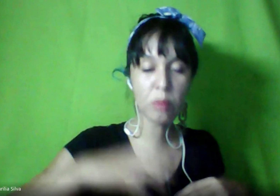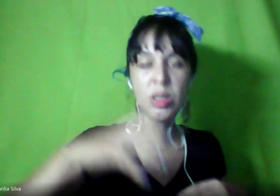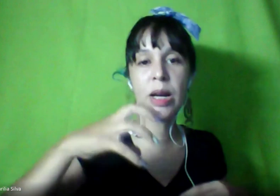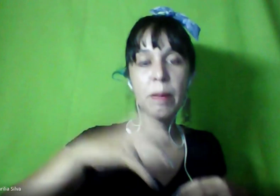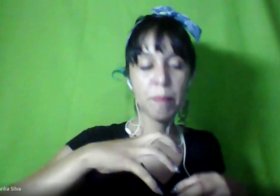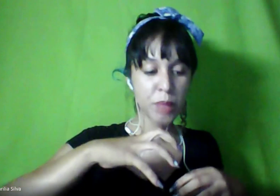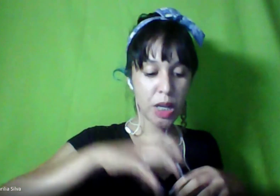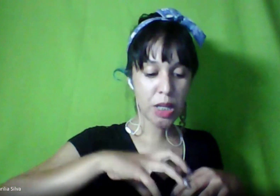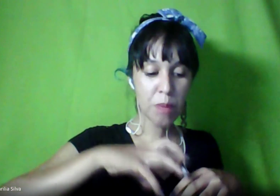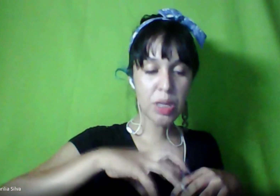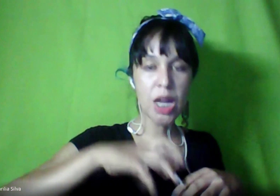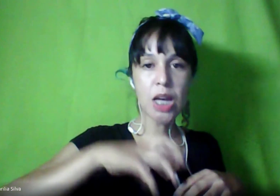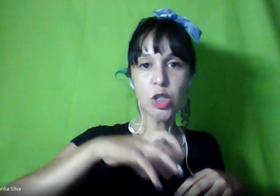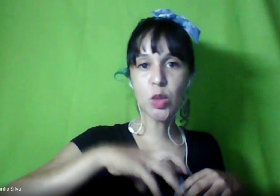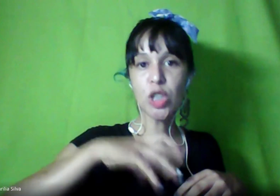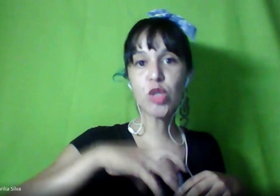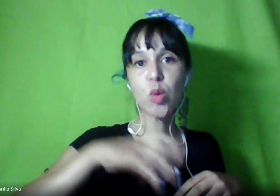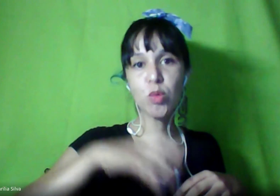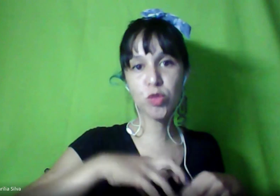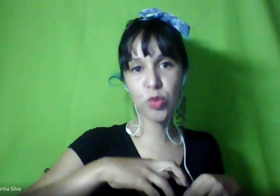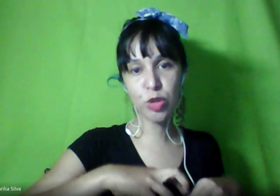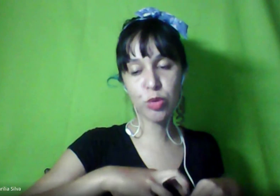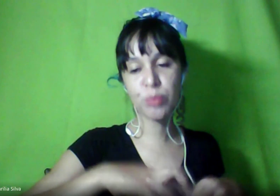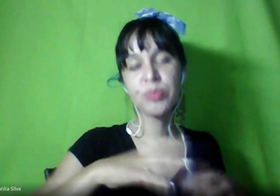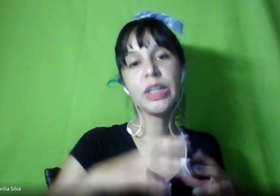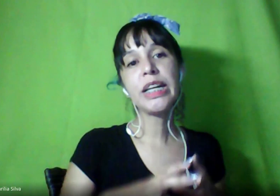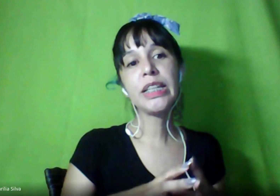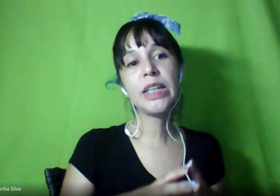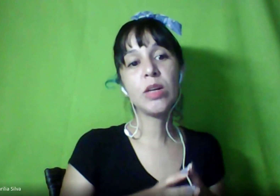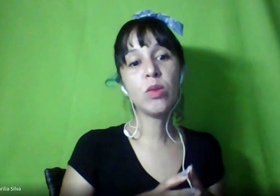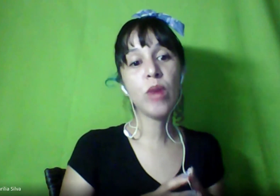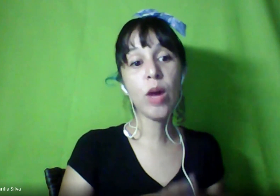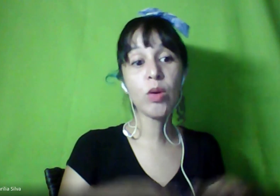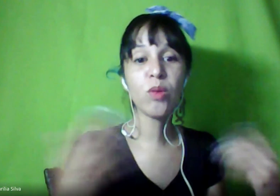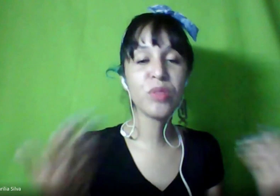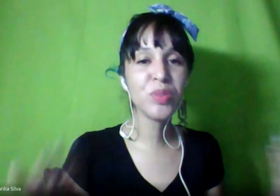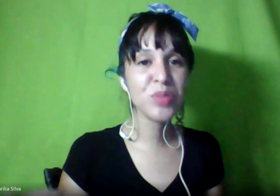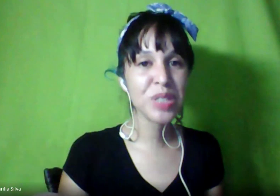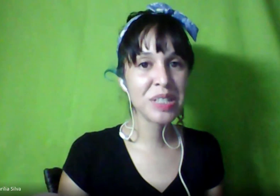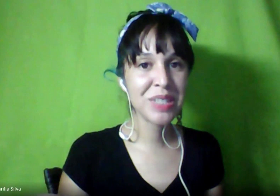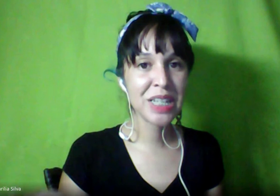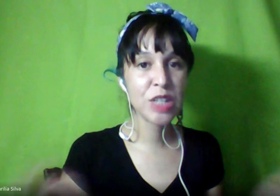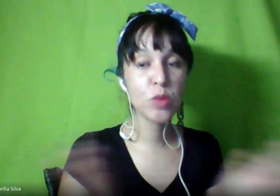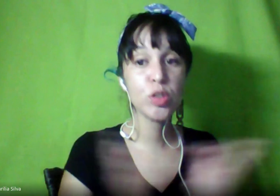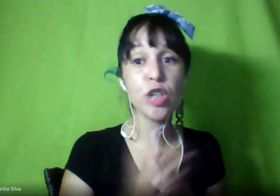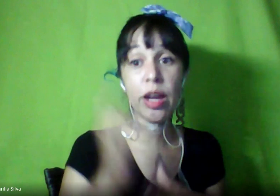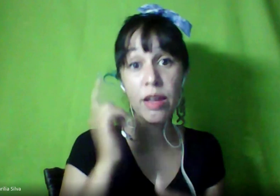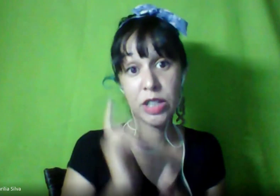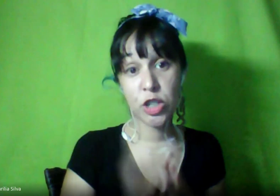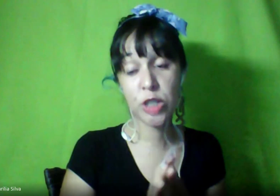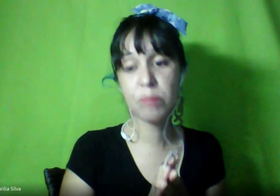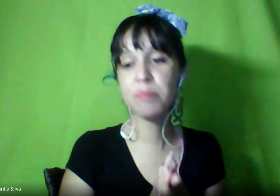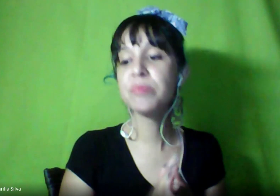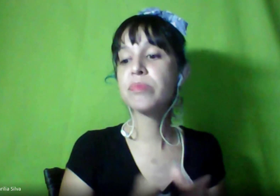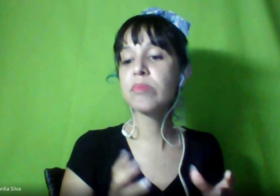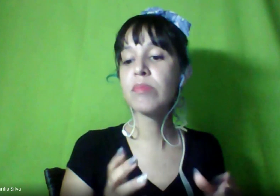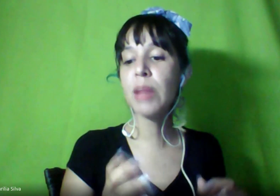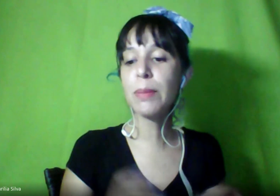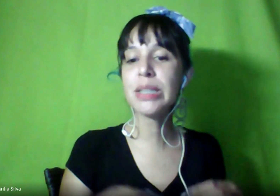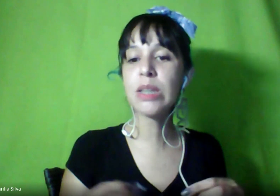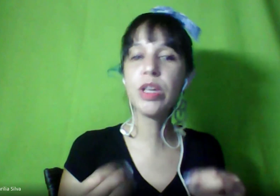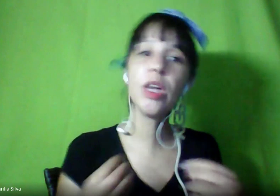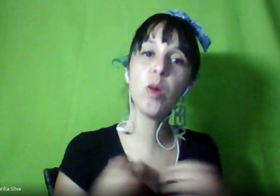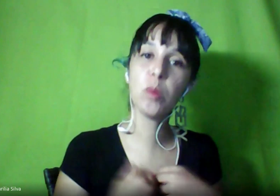sair da minha zona de conforto. Então é o que eu convido vocês a fazerem hoje, a refletir,